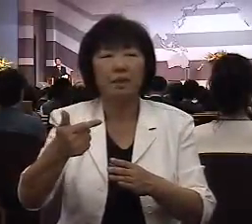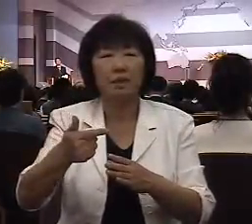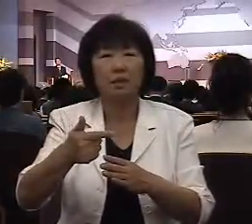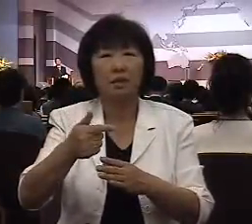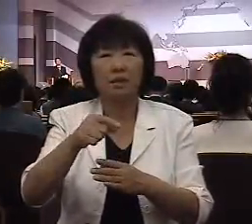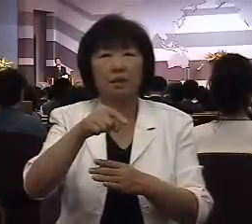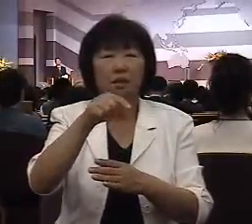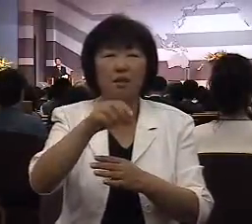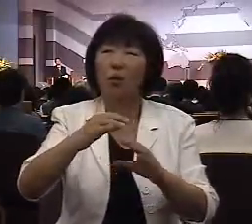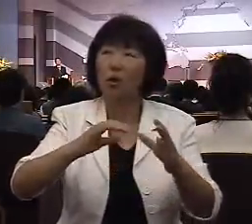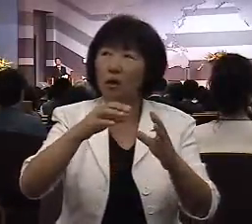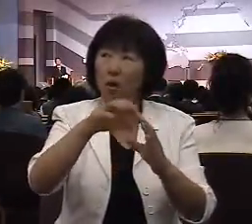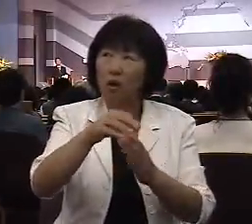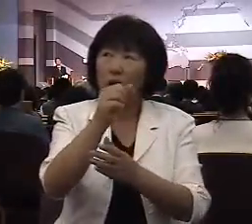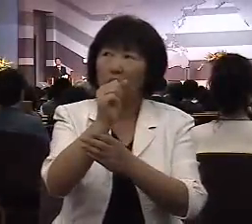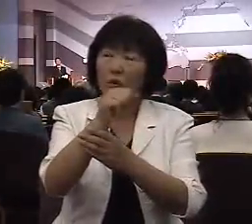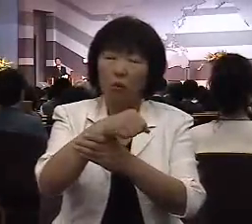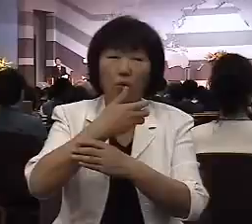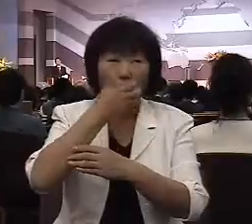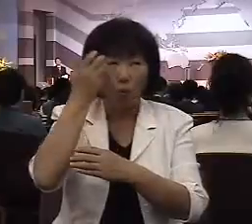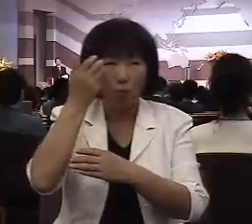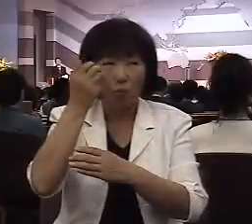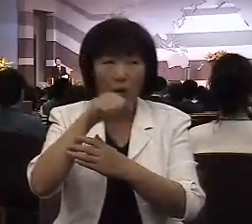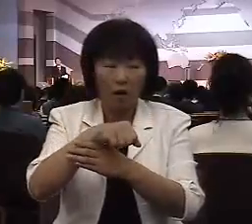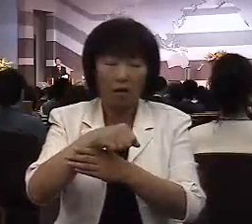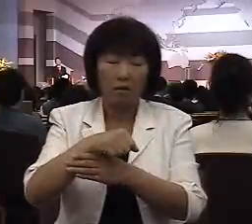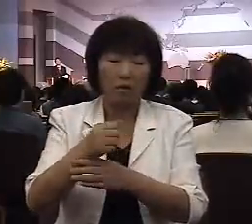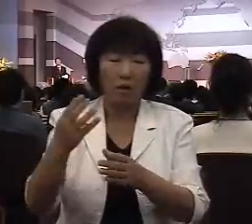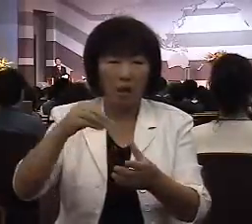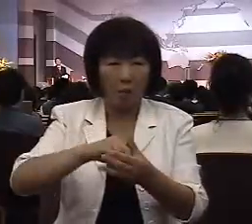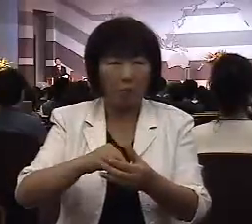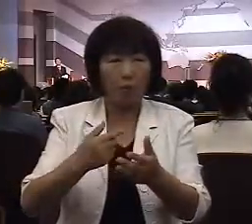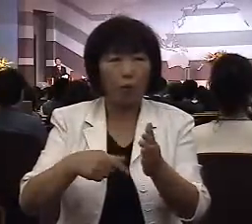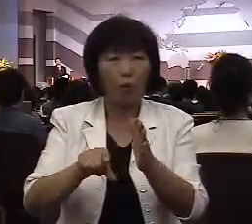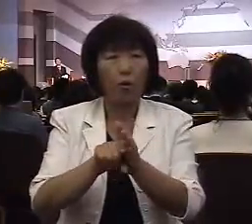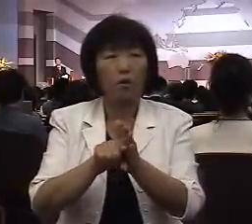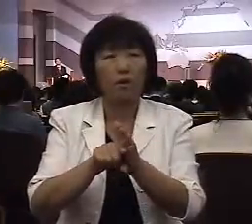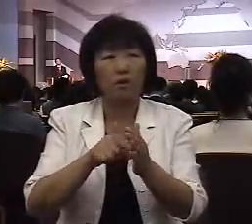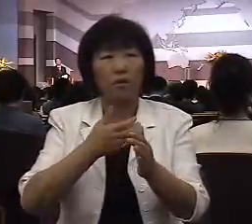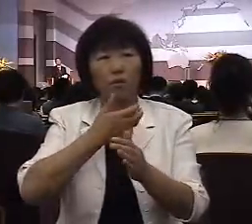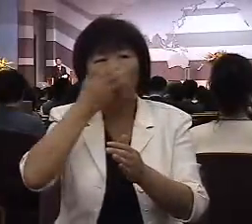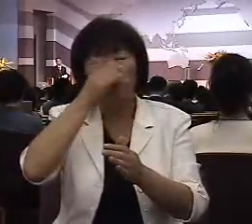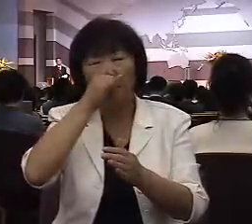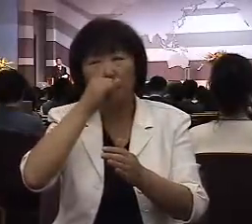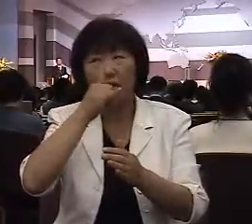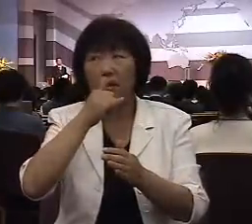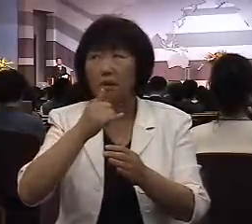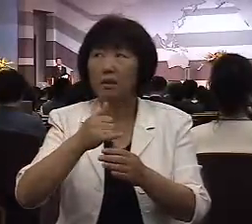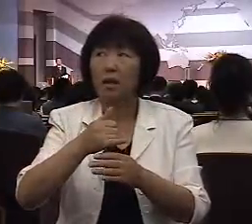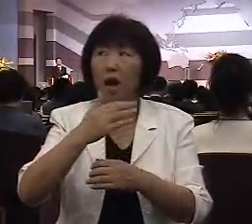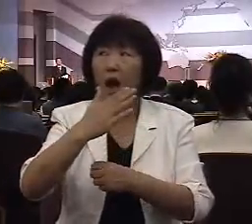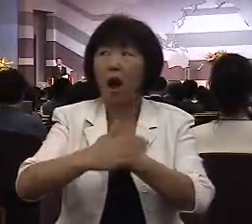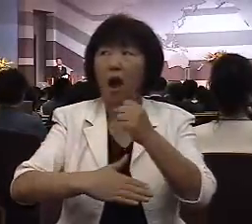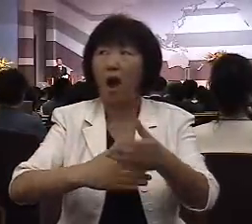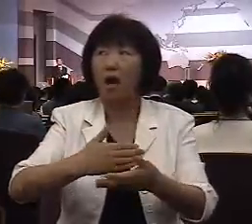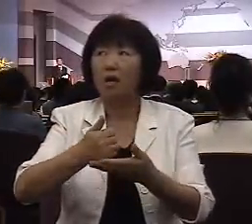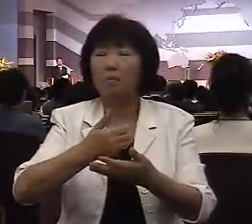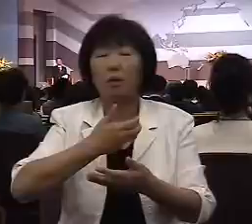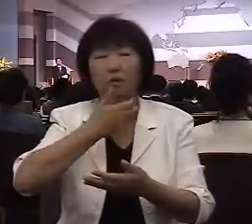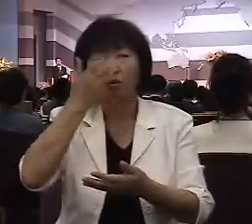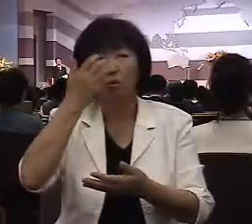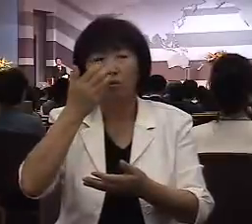꿈을 정말 담기 위하여 우리의 꿈이 있는 킹덤 드림 센터로 그래서 우리가 이름을 지은